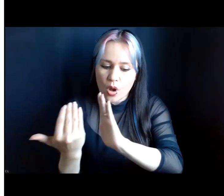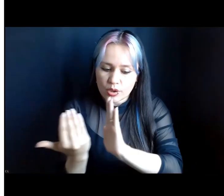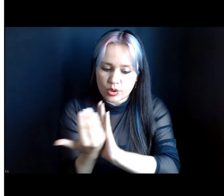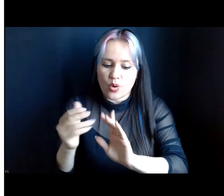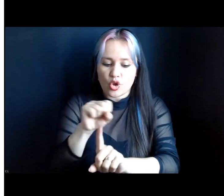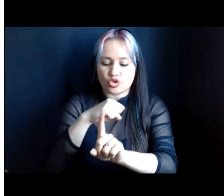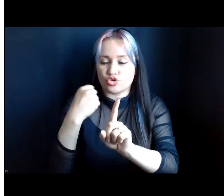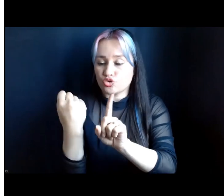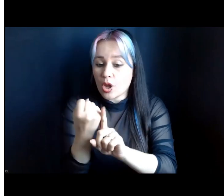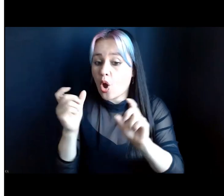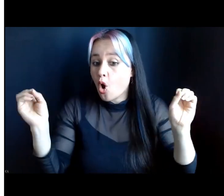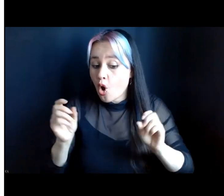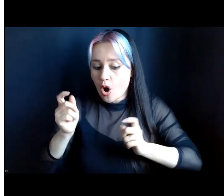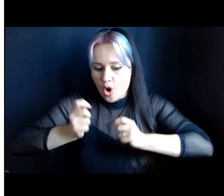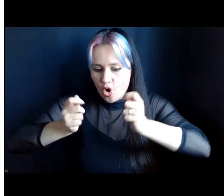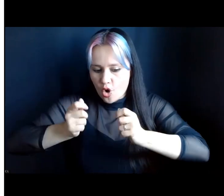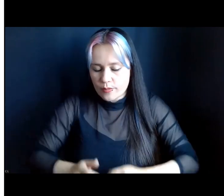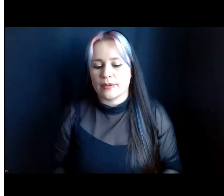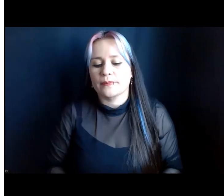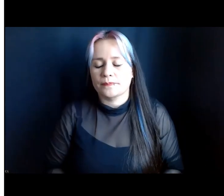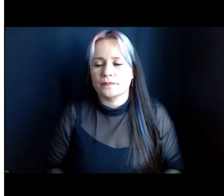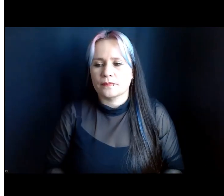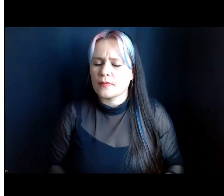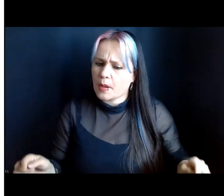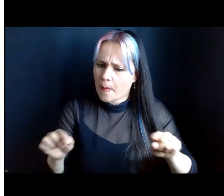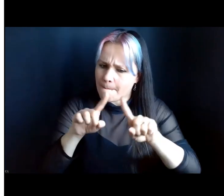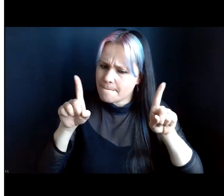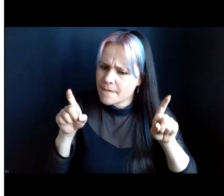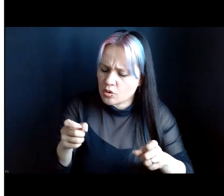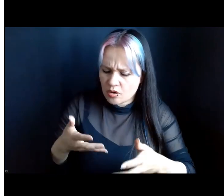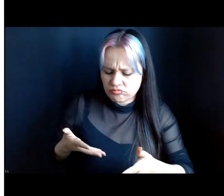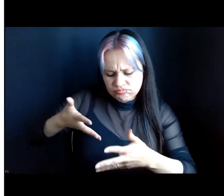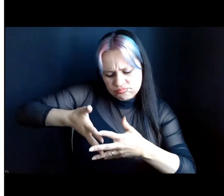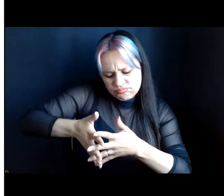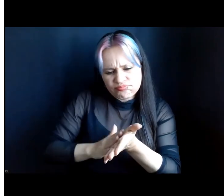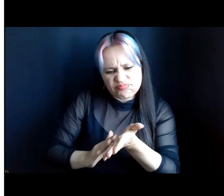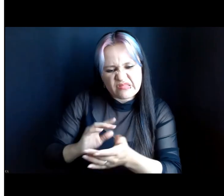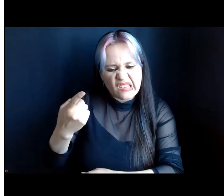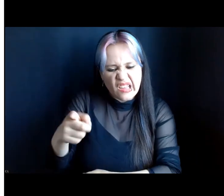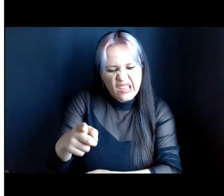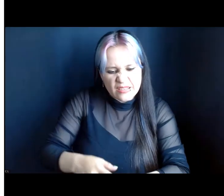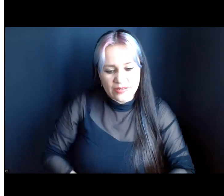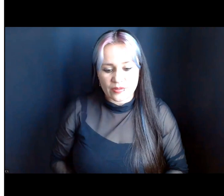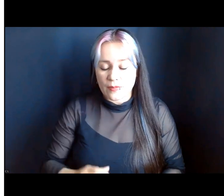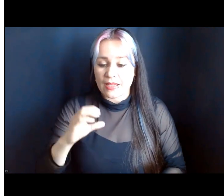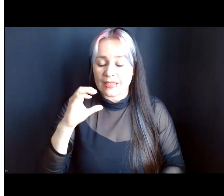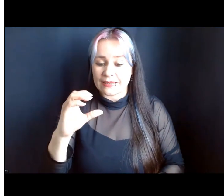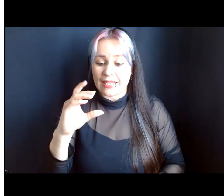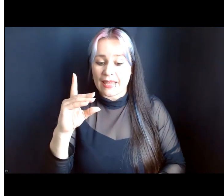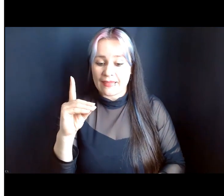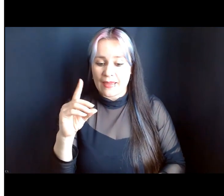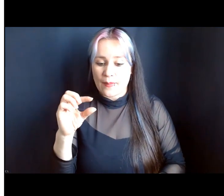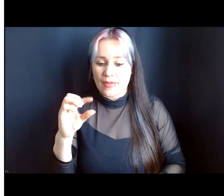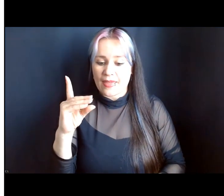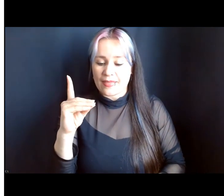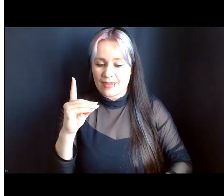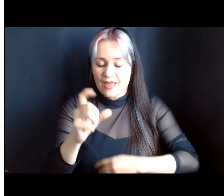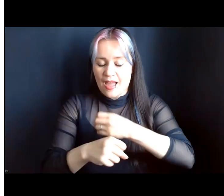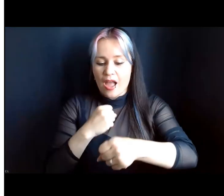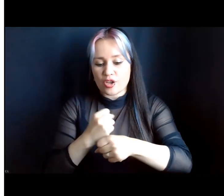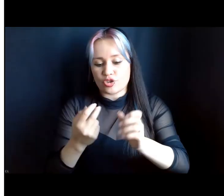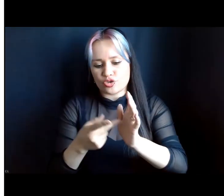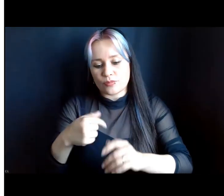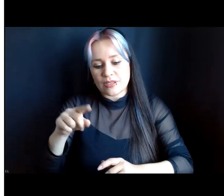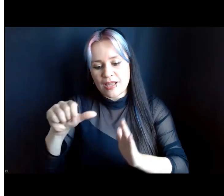es prioritario que en los planes acciones y programas y proyectos en todo el territorio nacional que se tracen se incluyan los ajustes razonables para la